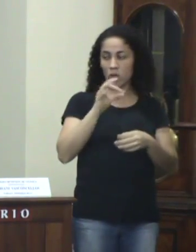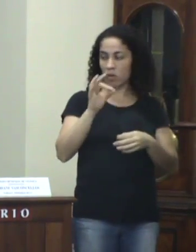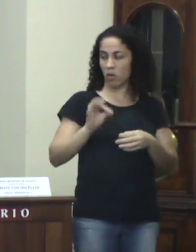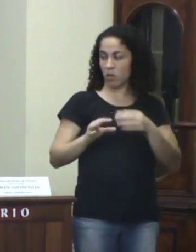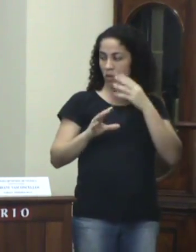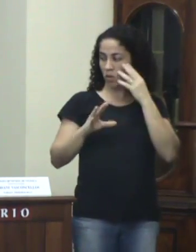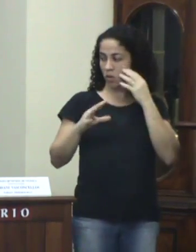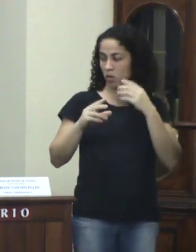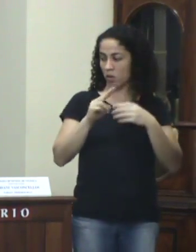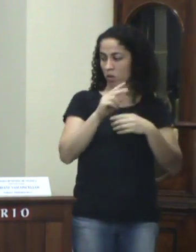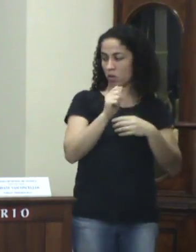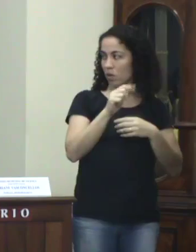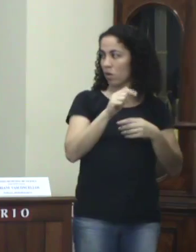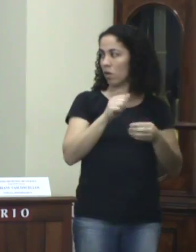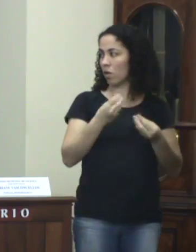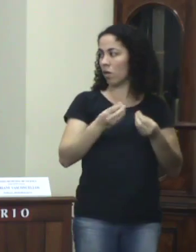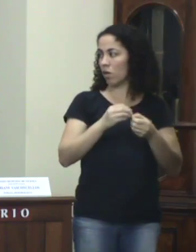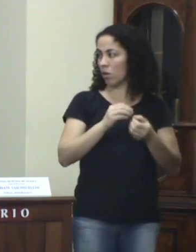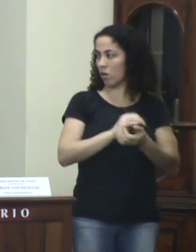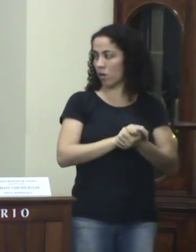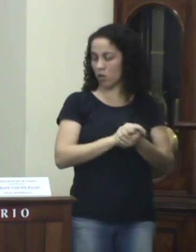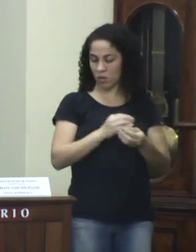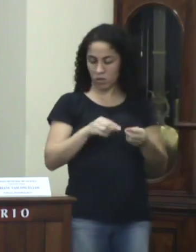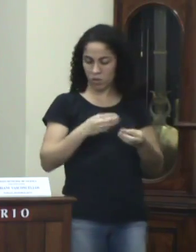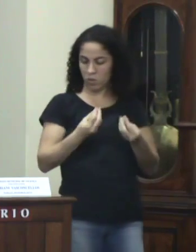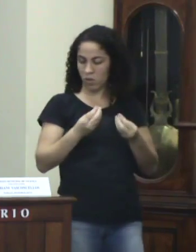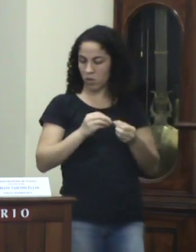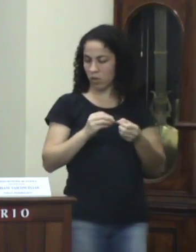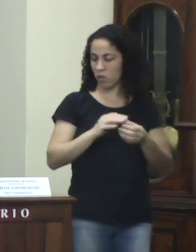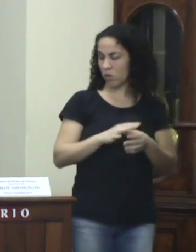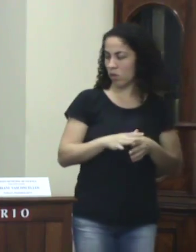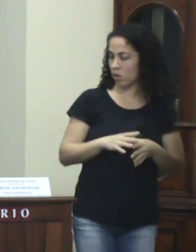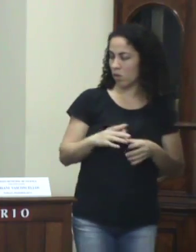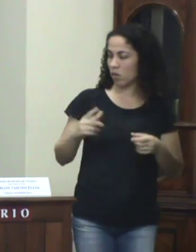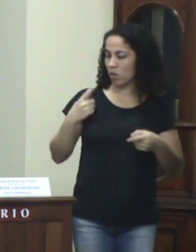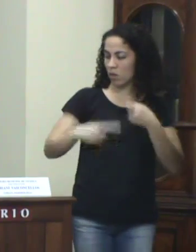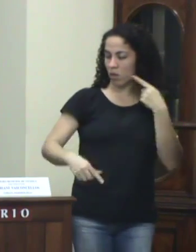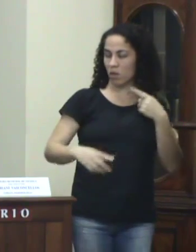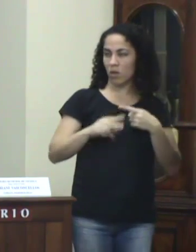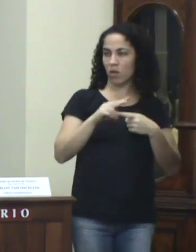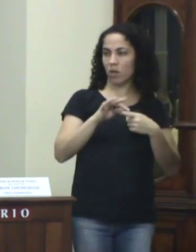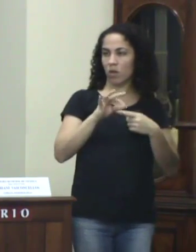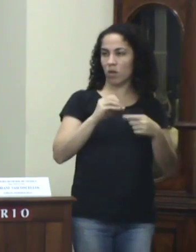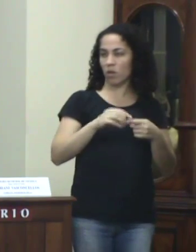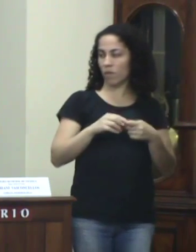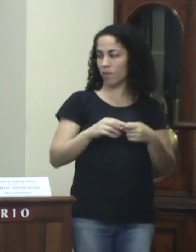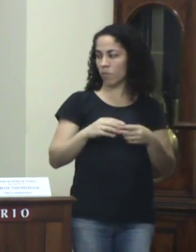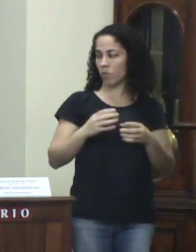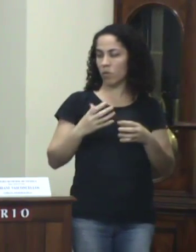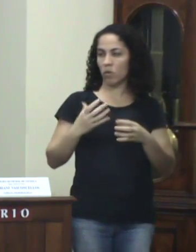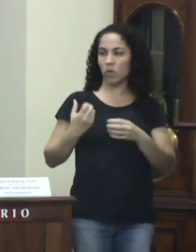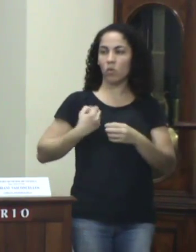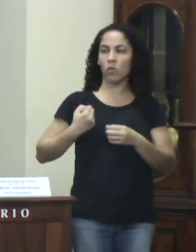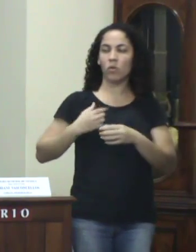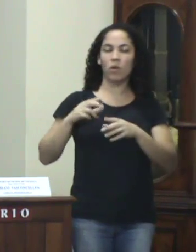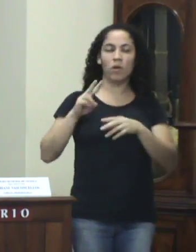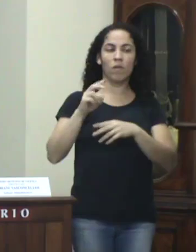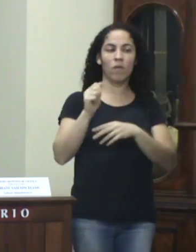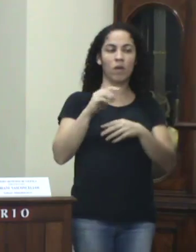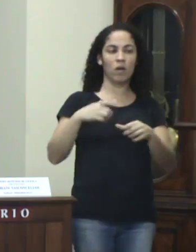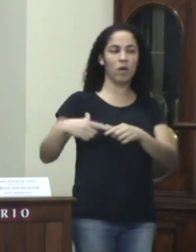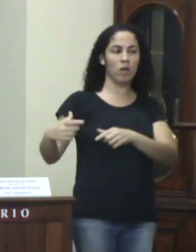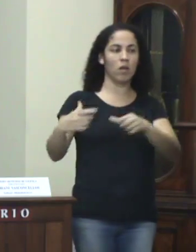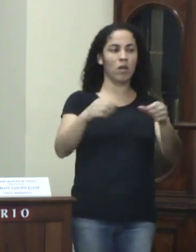vagas. Justificativa. Em virtude da inconstitucionalidade dos vetos que reordenam o número de vagas de estacionamento